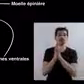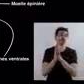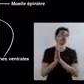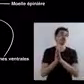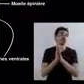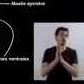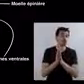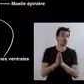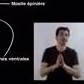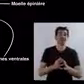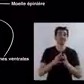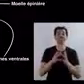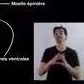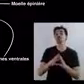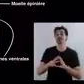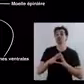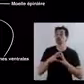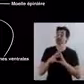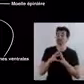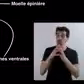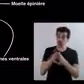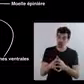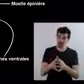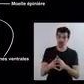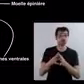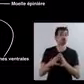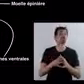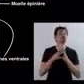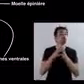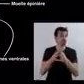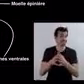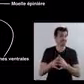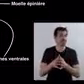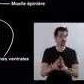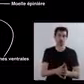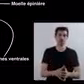corps cellulaire qui contient le noyau et qui est situé dans le ganglion rachidien, du côté